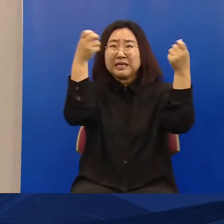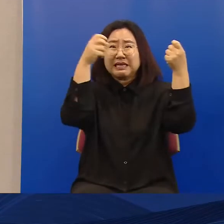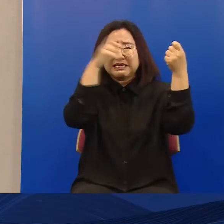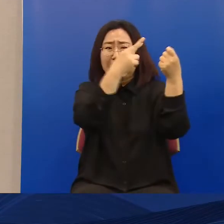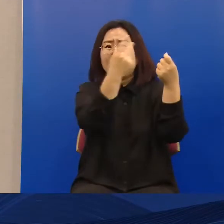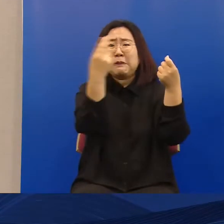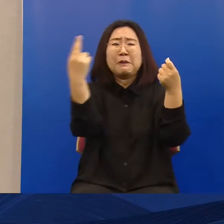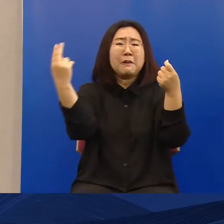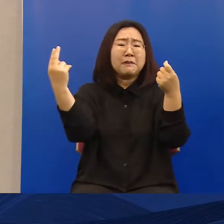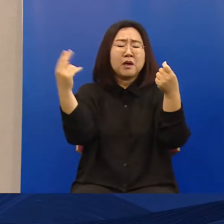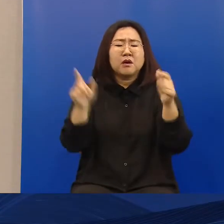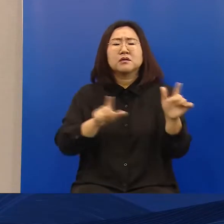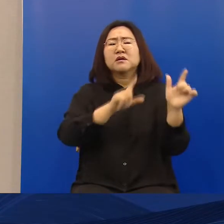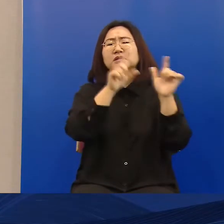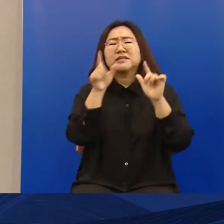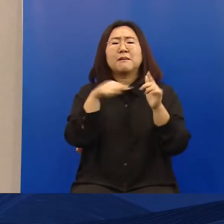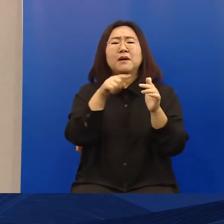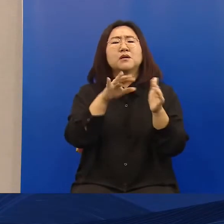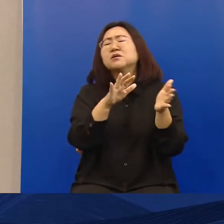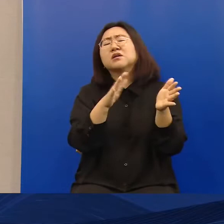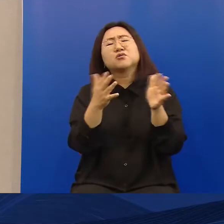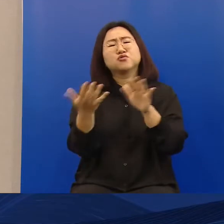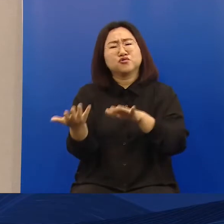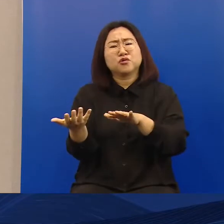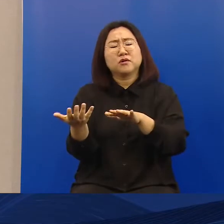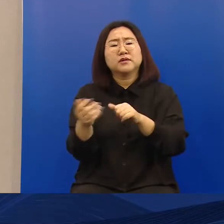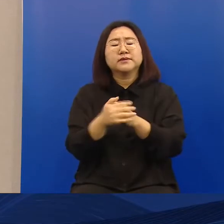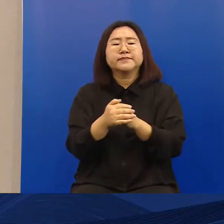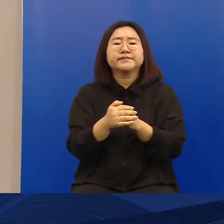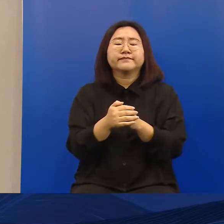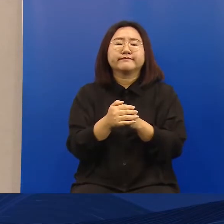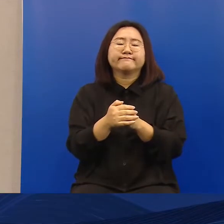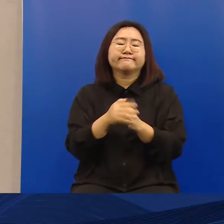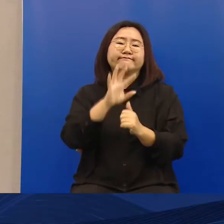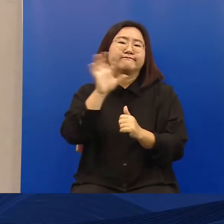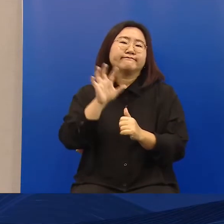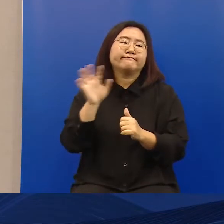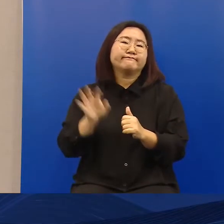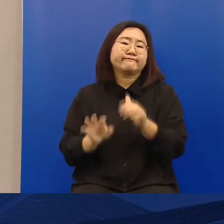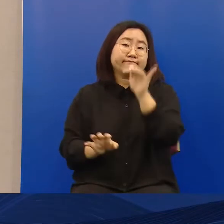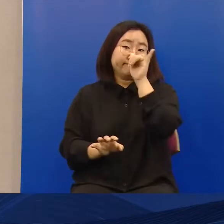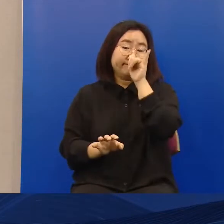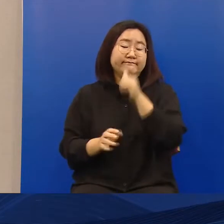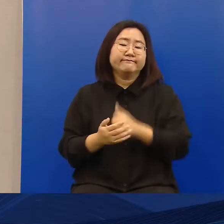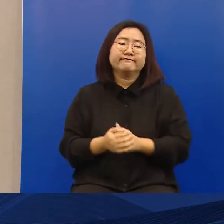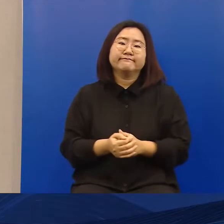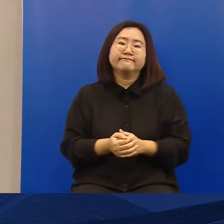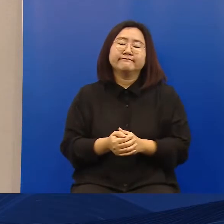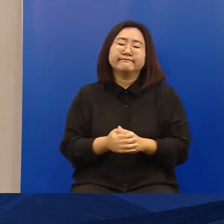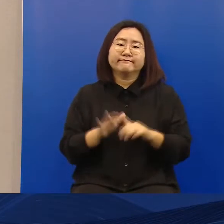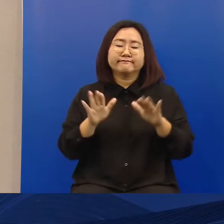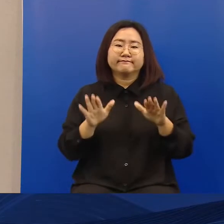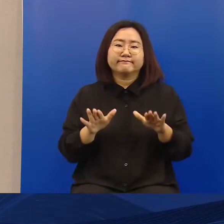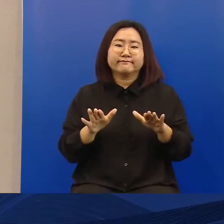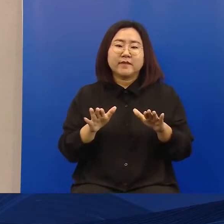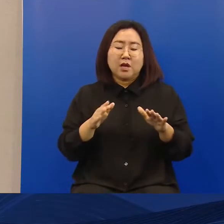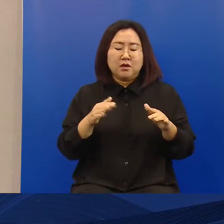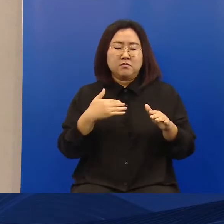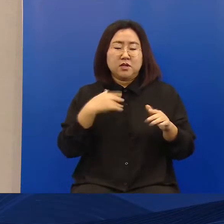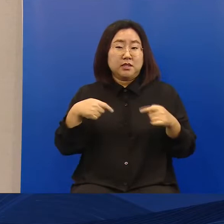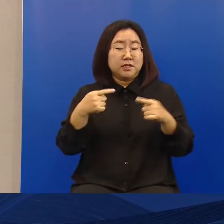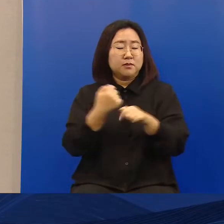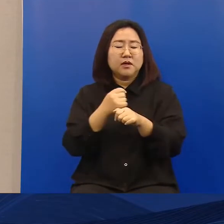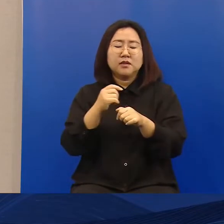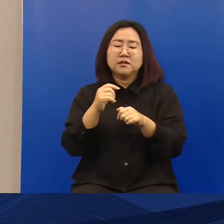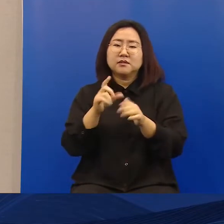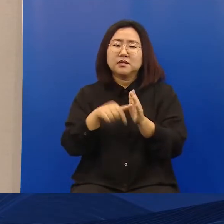이런 속에서의 또 삶을 마감하는 이런 일들이 지금 계속되고 있습니다. 제가 이번에 참여하면서